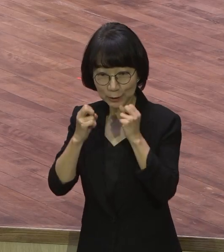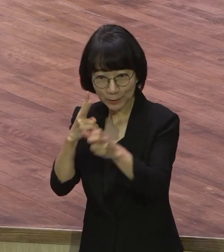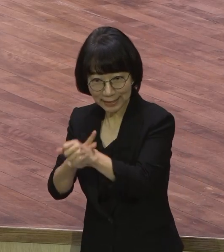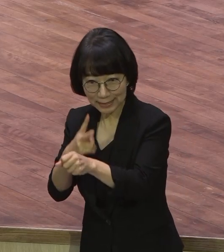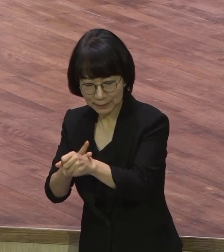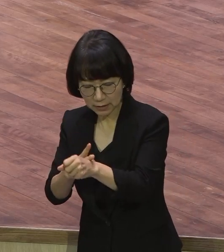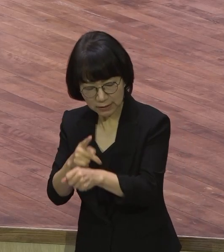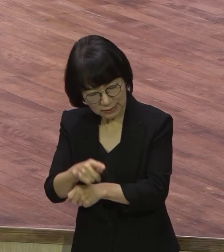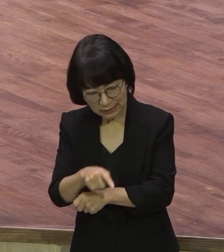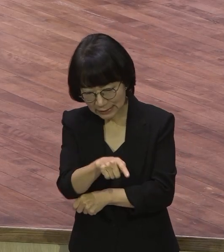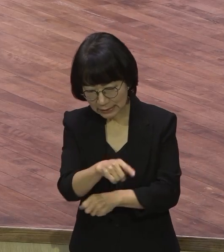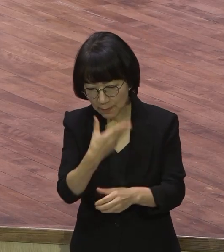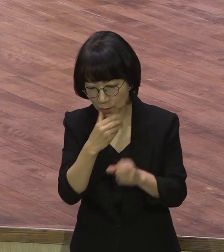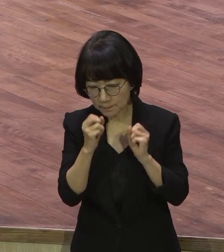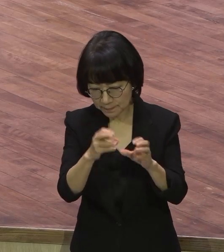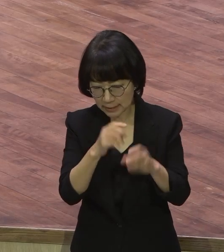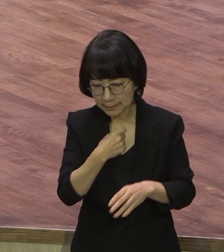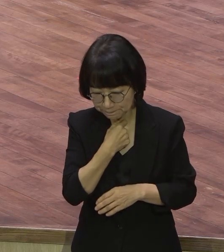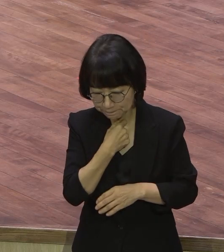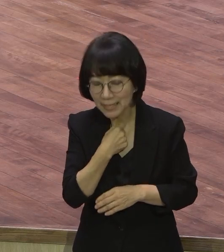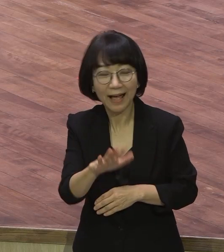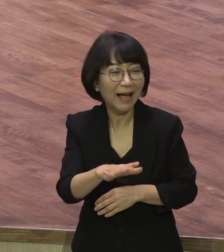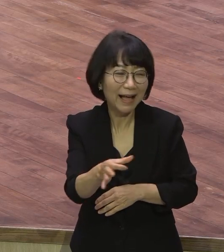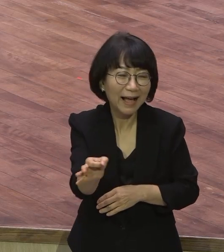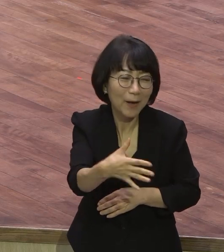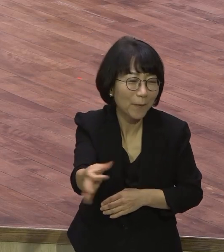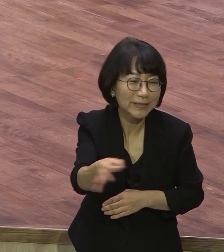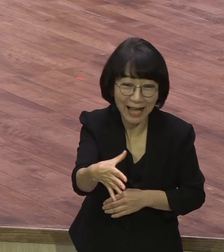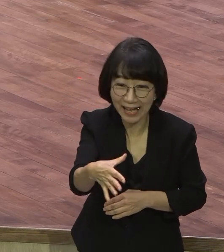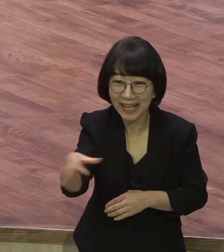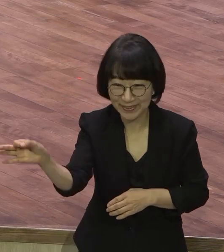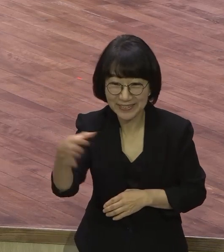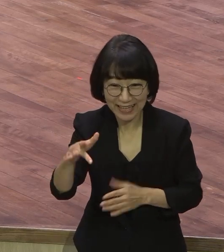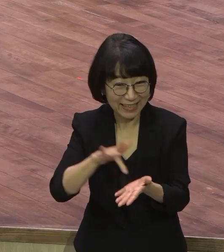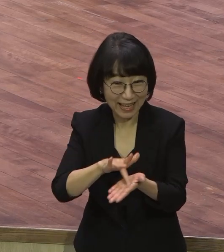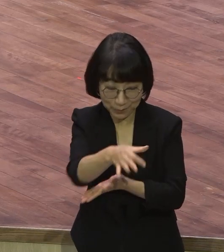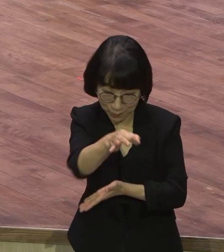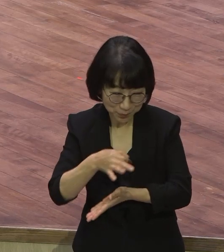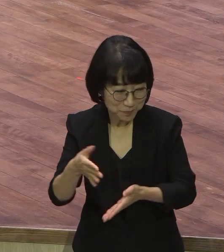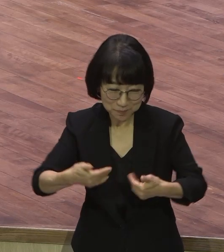이 사람을 구원해야 되겠다 싶어서 약가 필요해 공짜요 그랬어요.